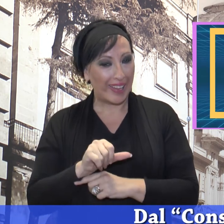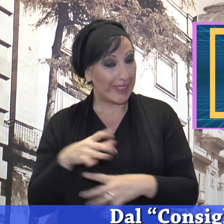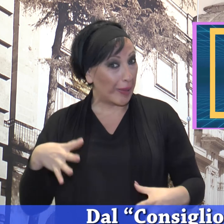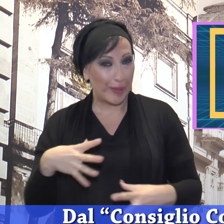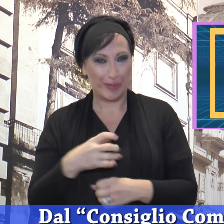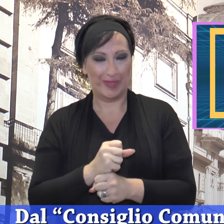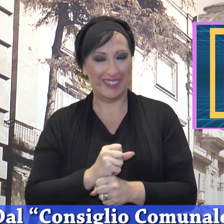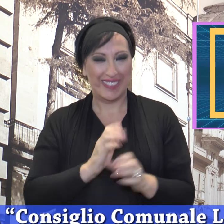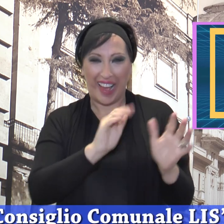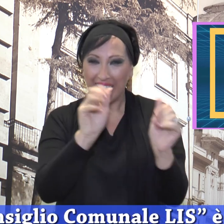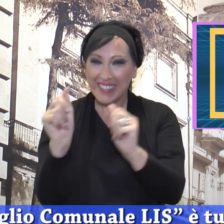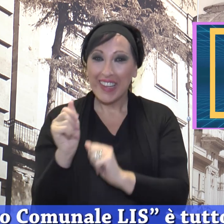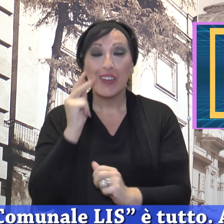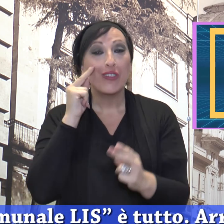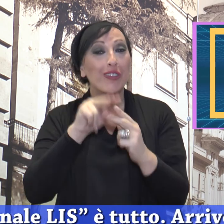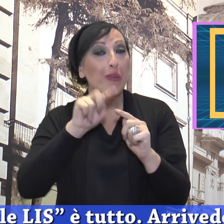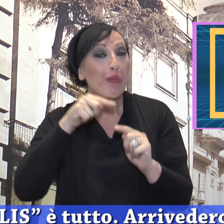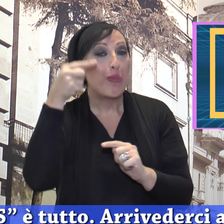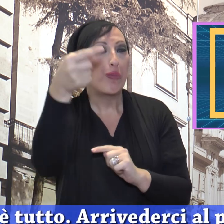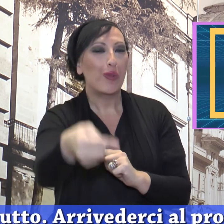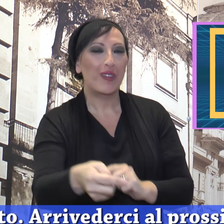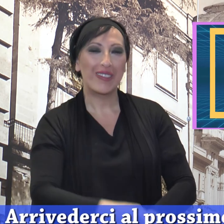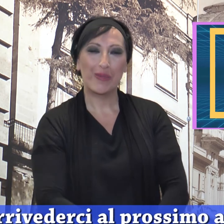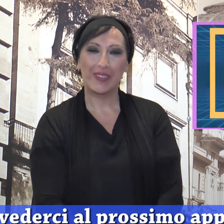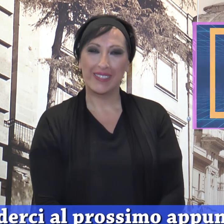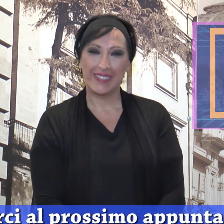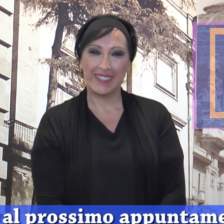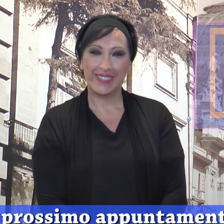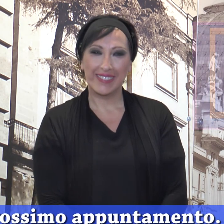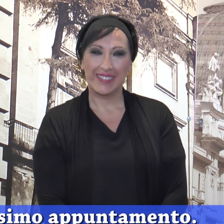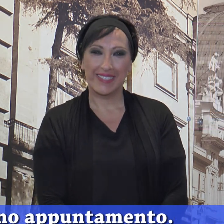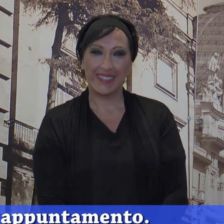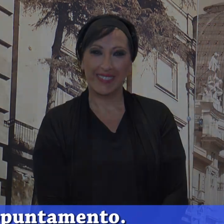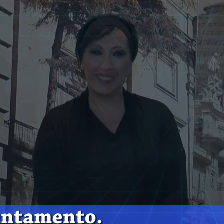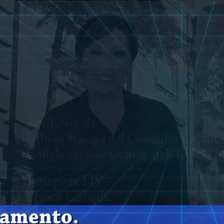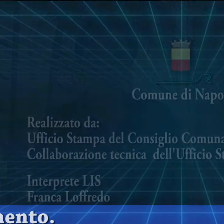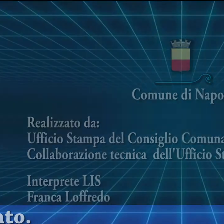Consiglio Comunale LIS è tutto, arrivederci al prossimo appuntamento.